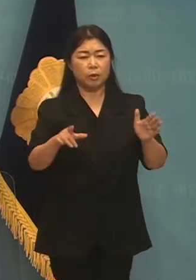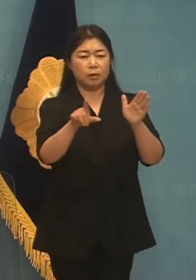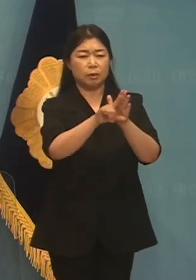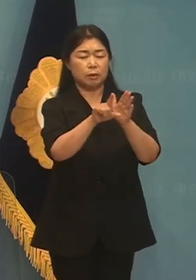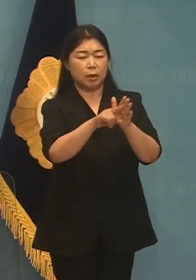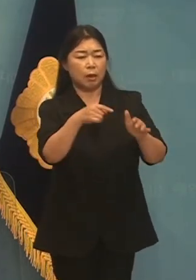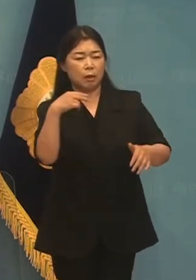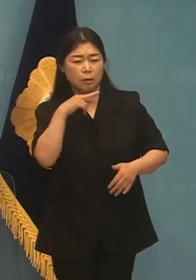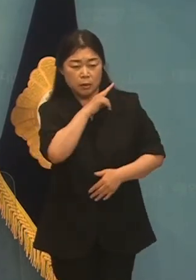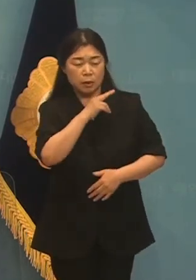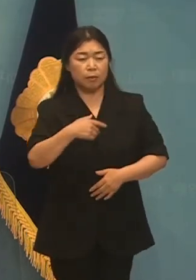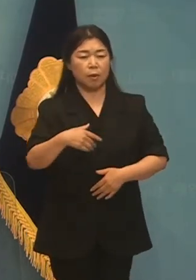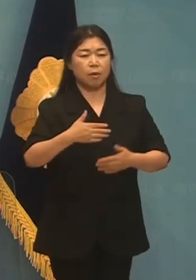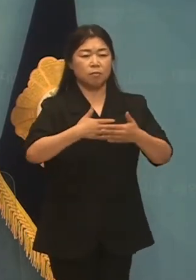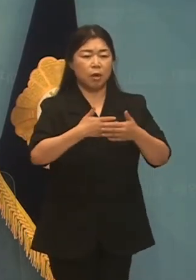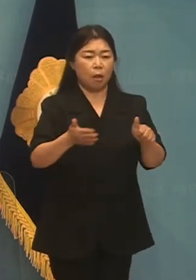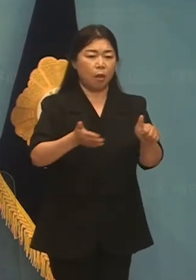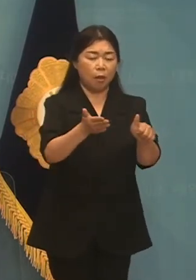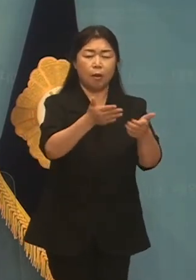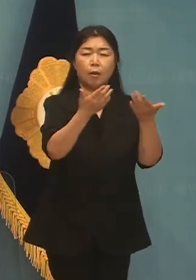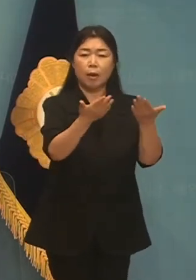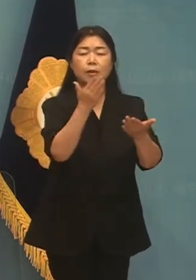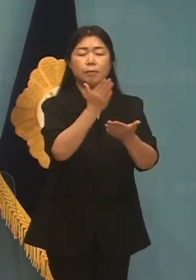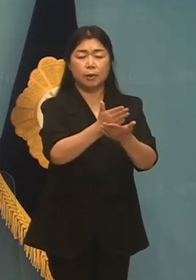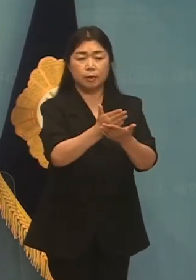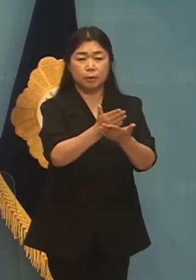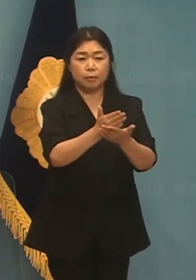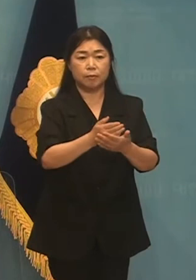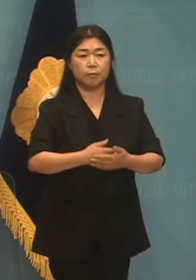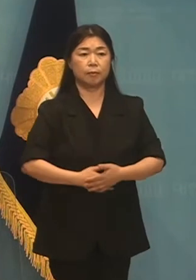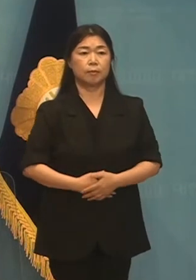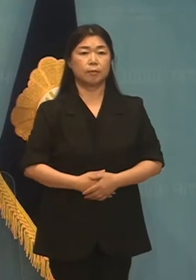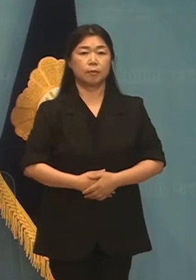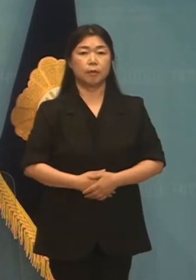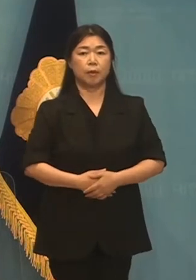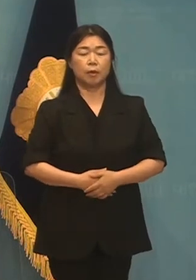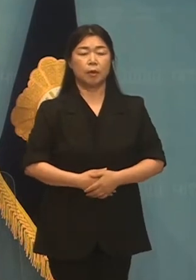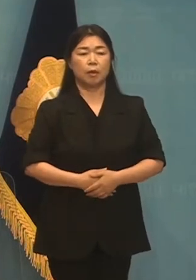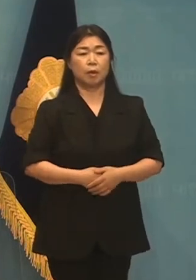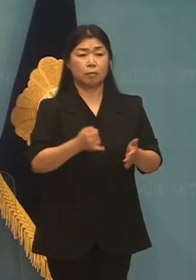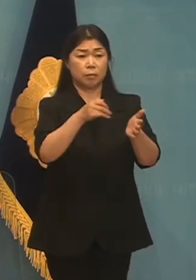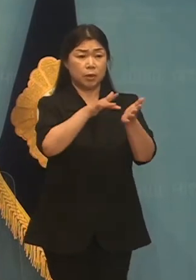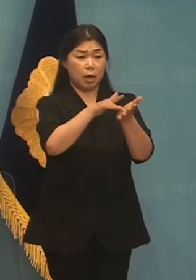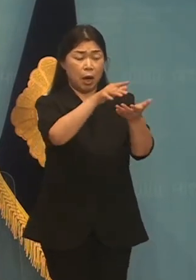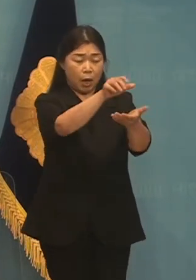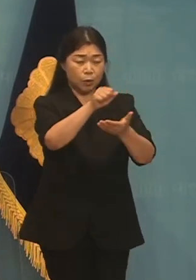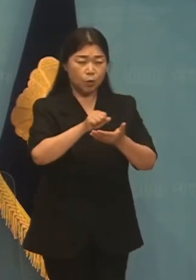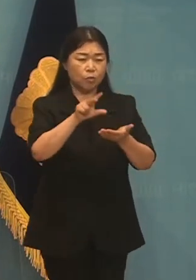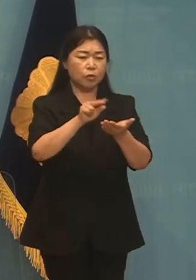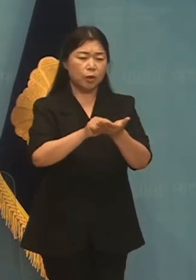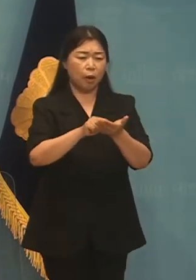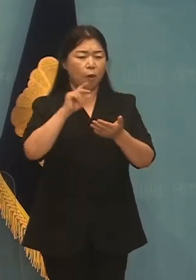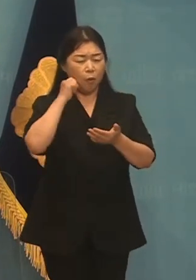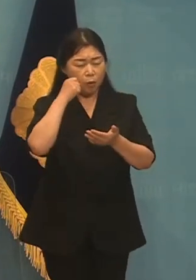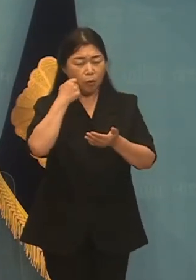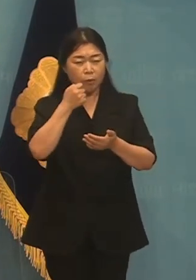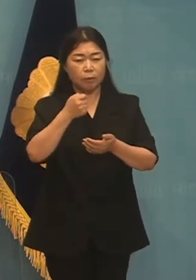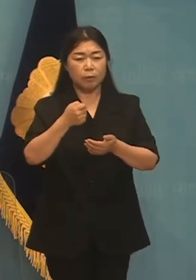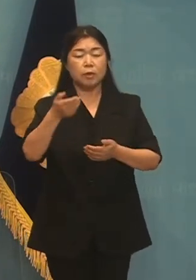불신과 불안을 조장해서는 안 될 것입니다. 불안정한 백신 수급 상황을